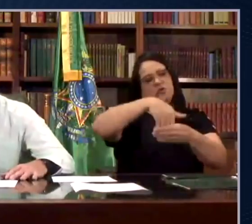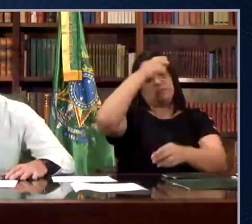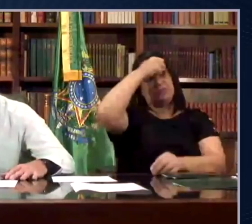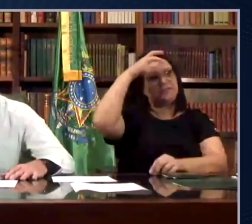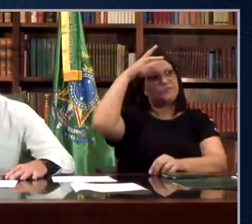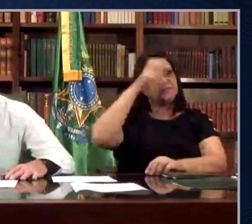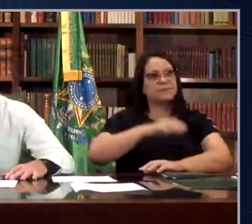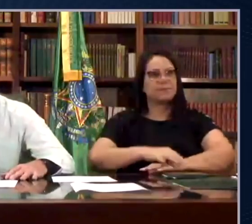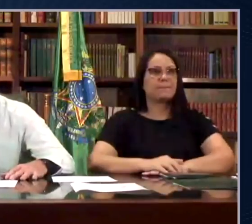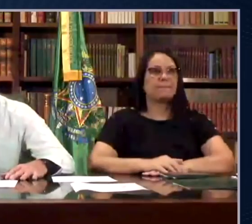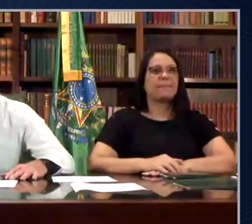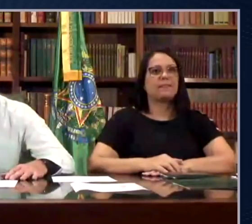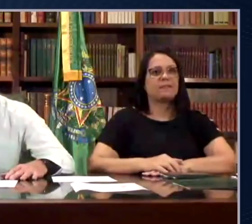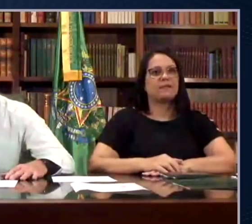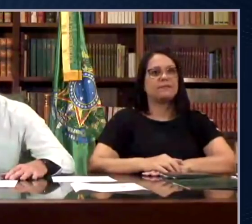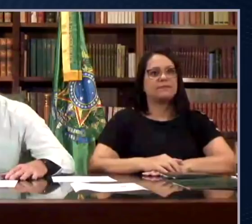Augusto.